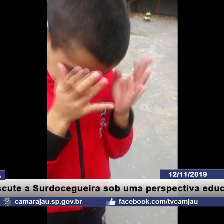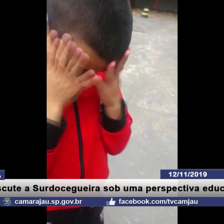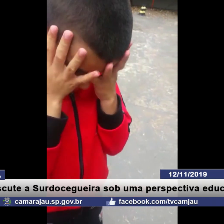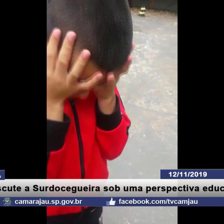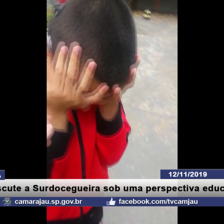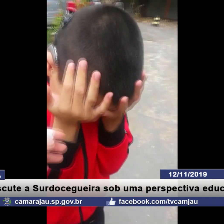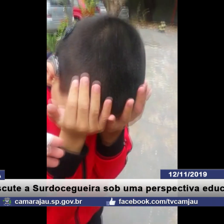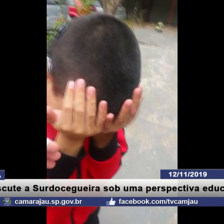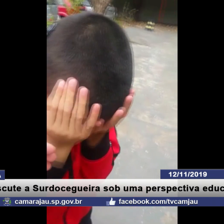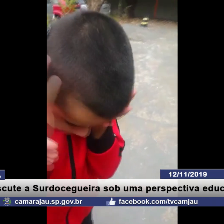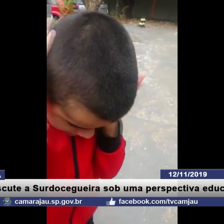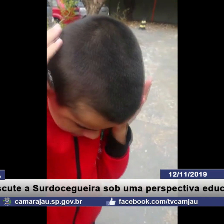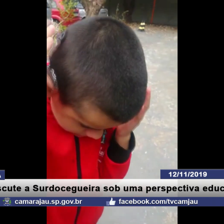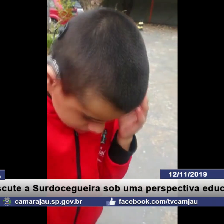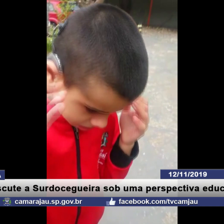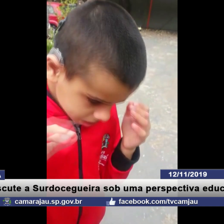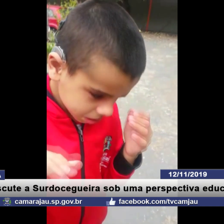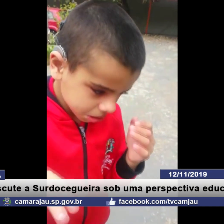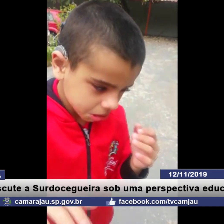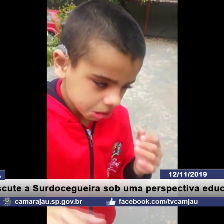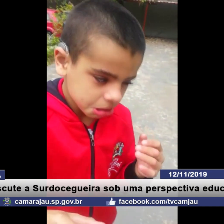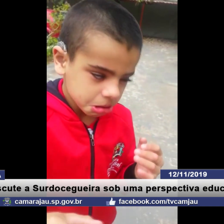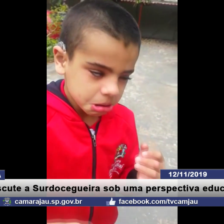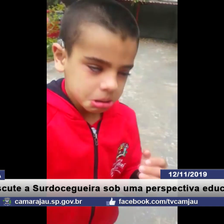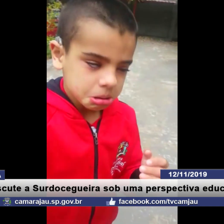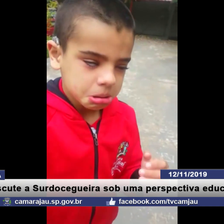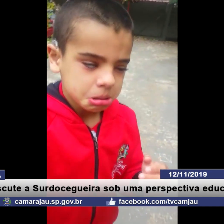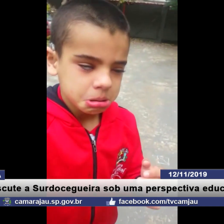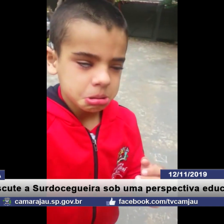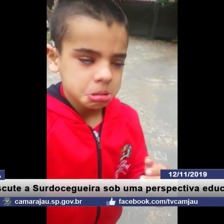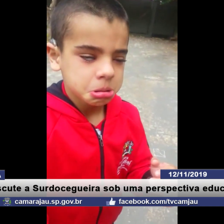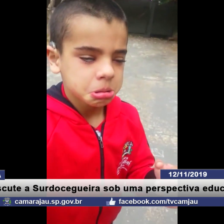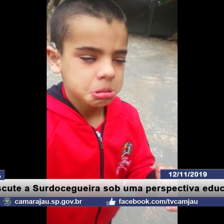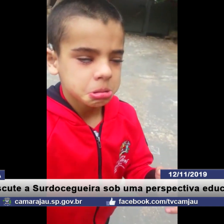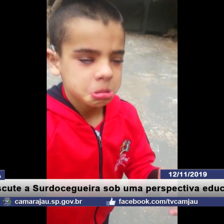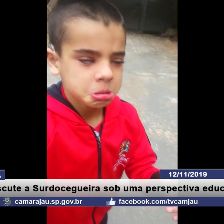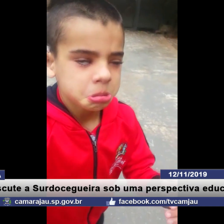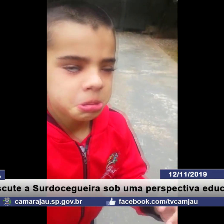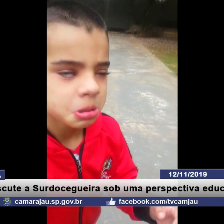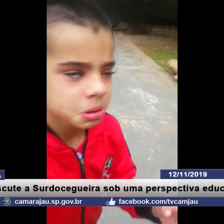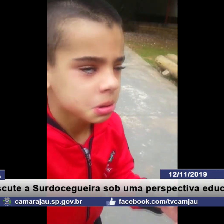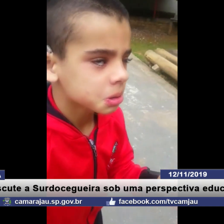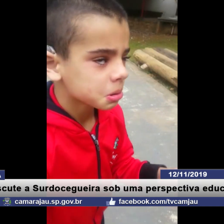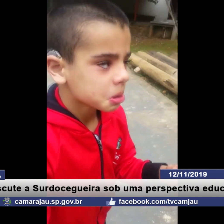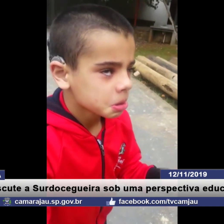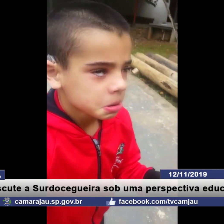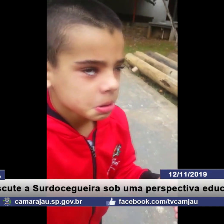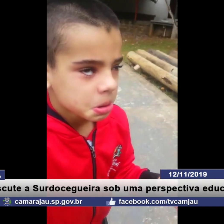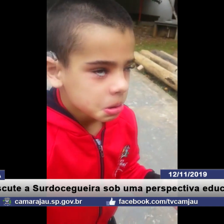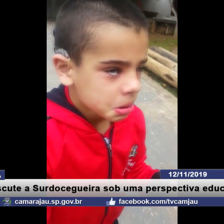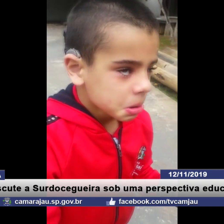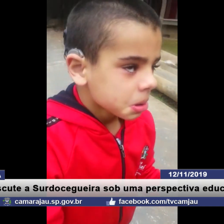acalmou? Ó. Dá a mão pra Pro. Se acalmou? Então vamos andar, tá?